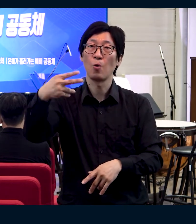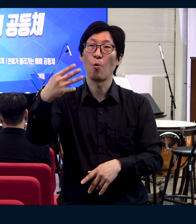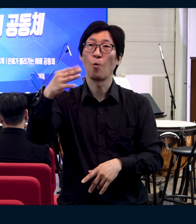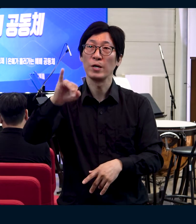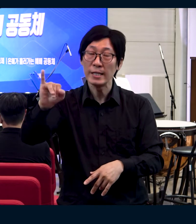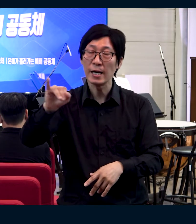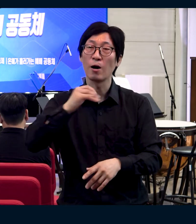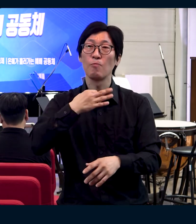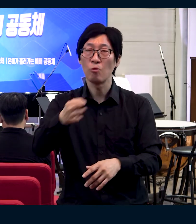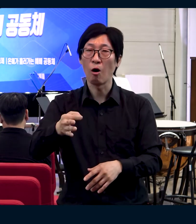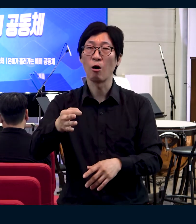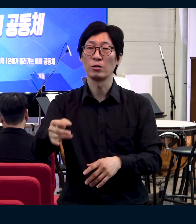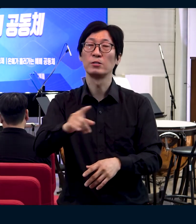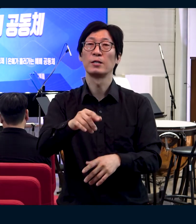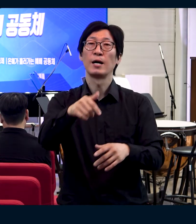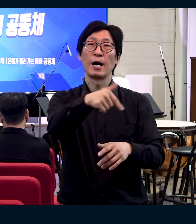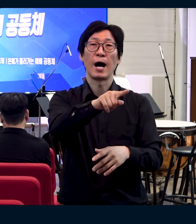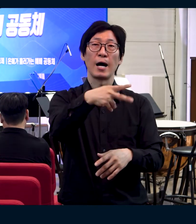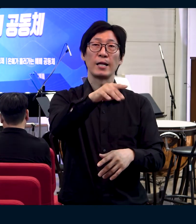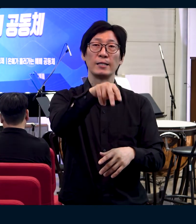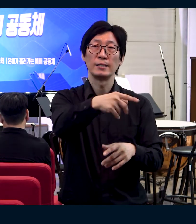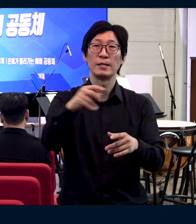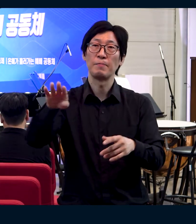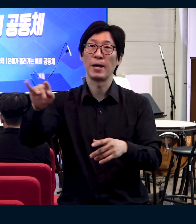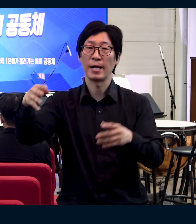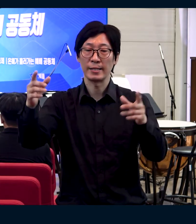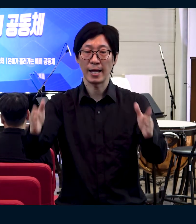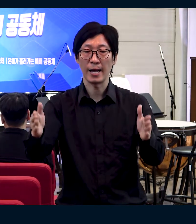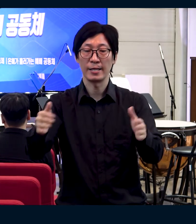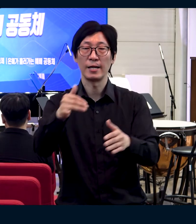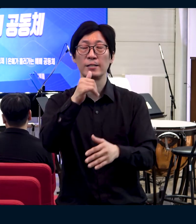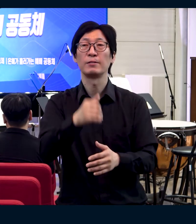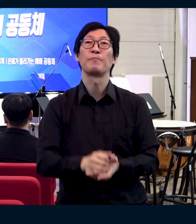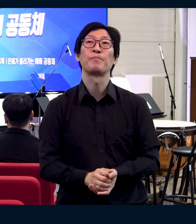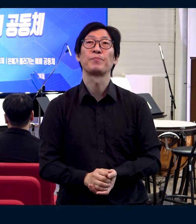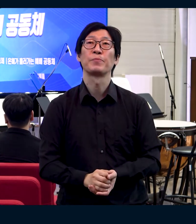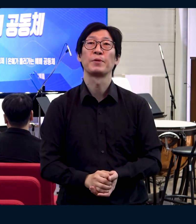불렀으며 그것은 가데스와 베레 사이에 있더라.